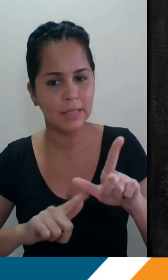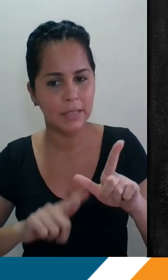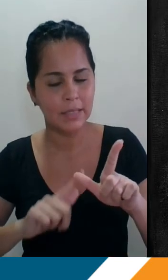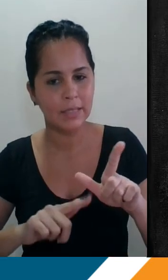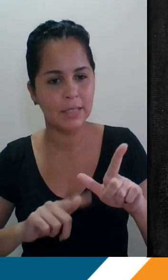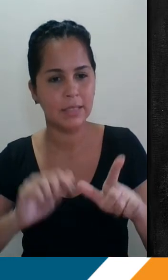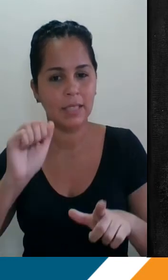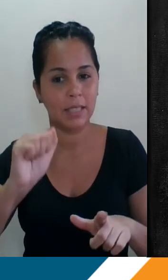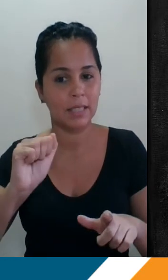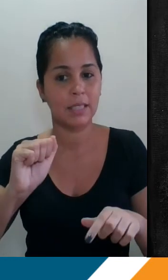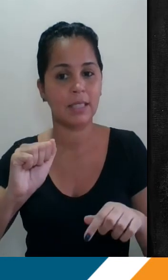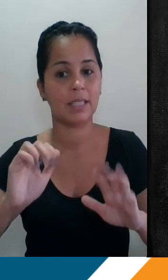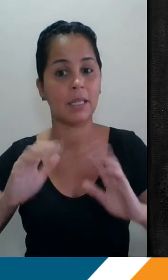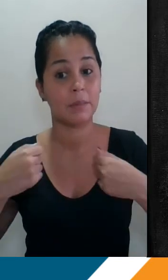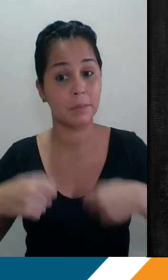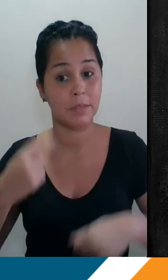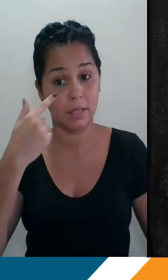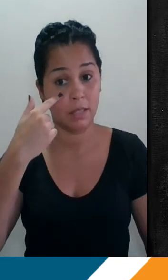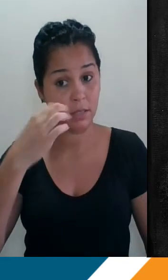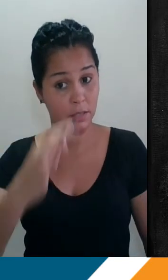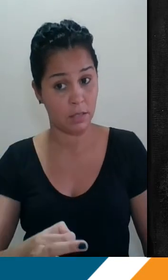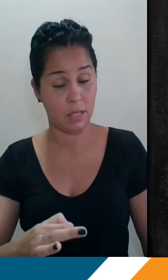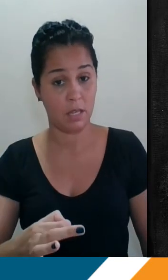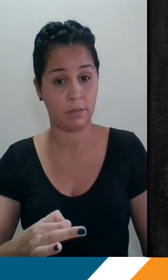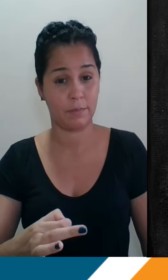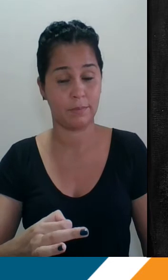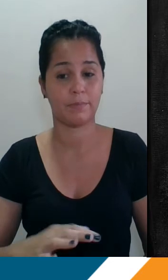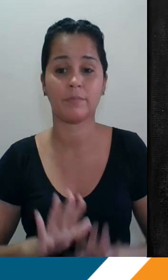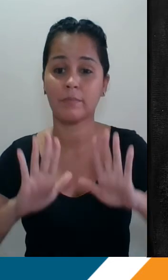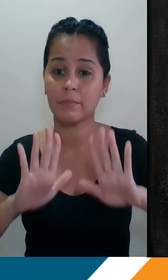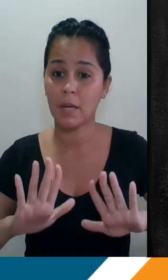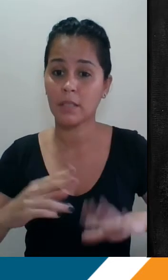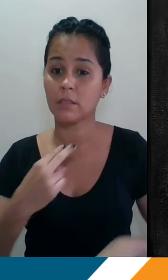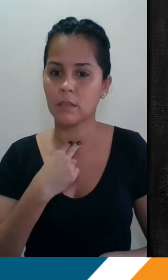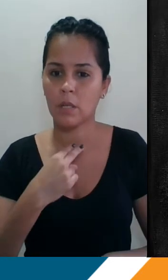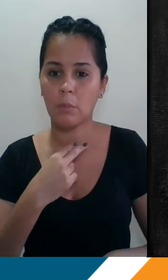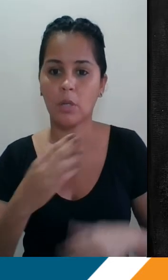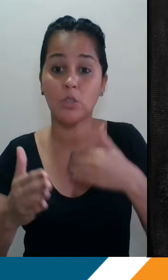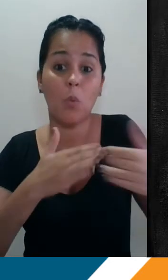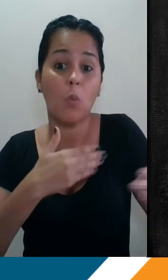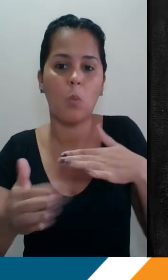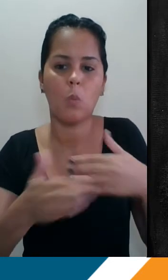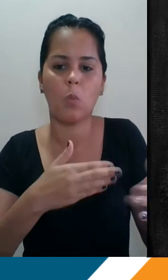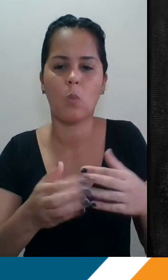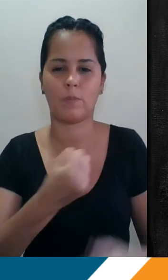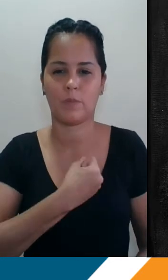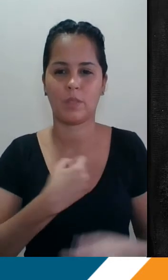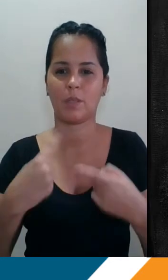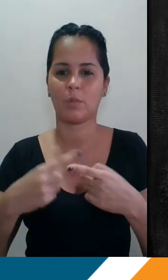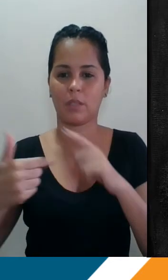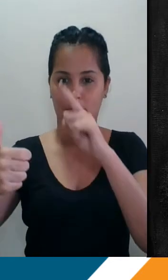porque uma condição é que realmente o x seja maior que 10 elevado a menos 8. Só que não pode ser qualquer valor, porque a primeira condição que a